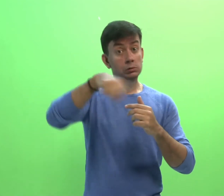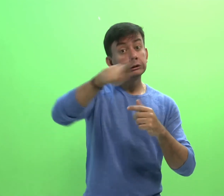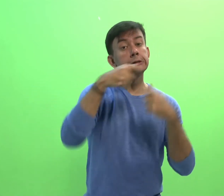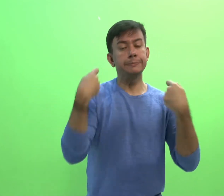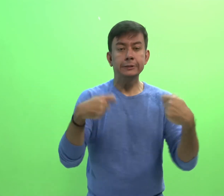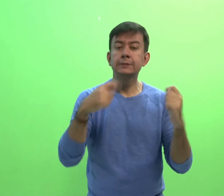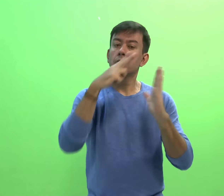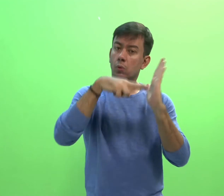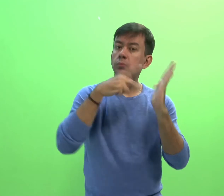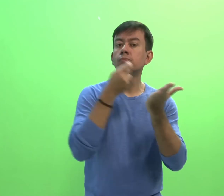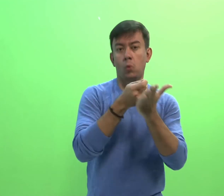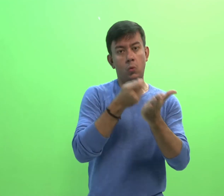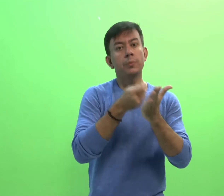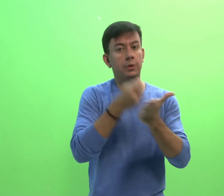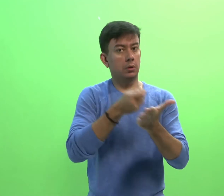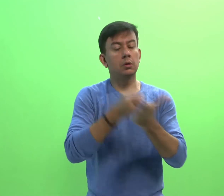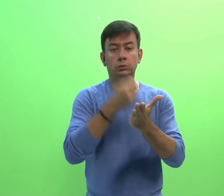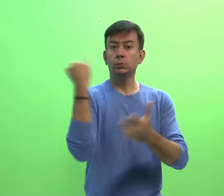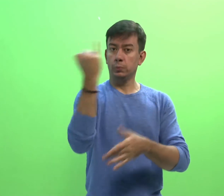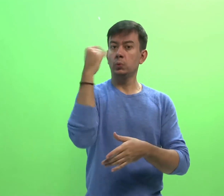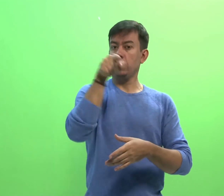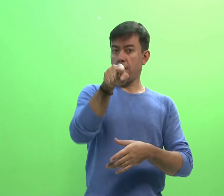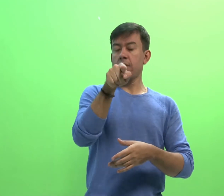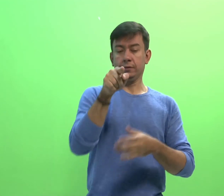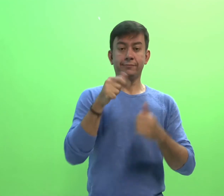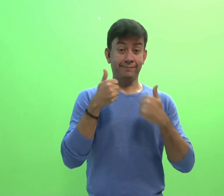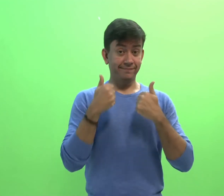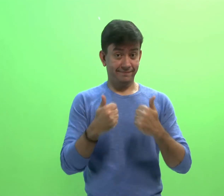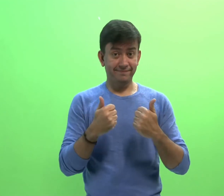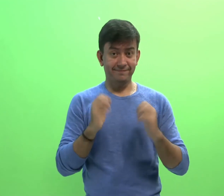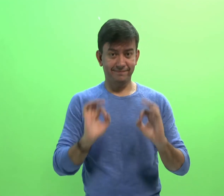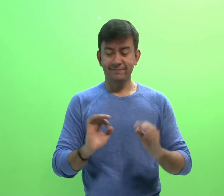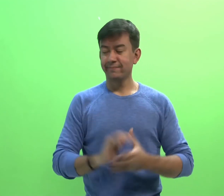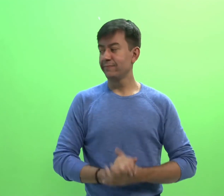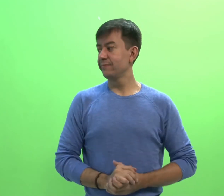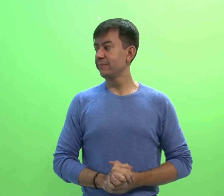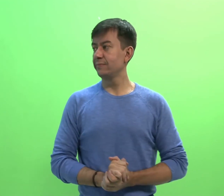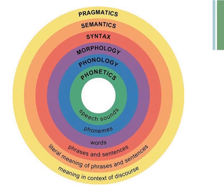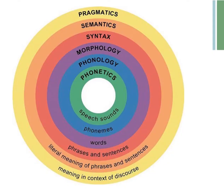sinais. Então vocês são obrigados a fazer essa leitura, ok?